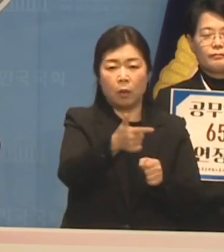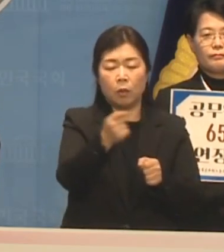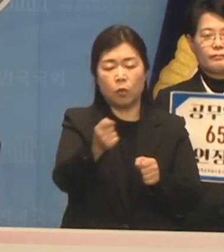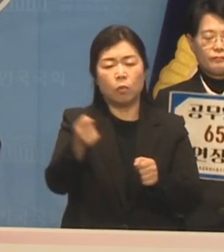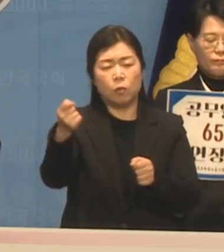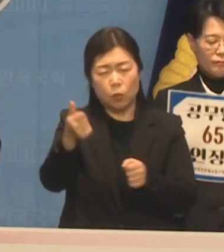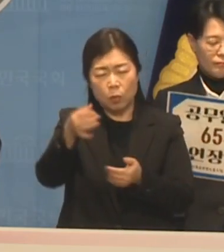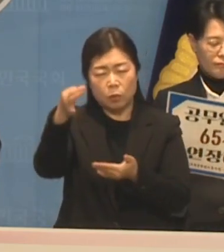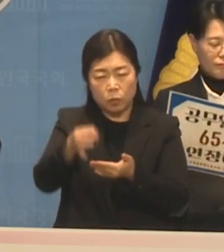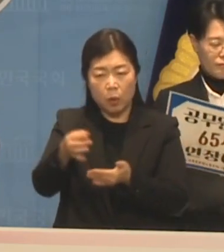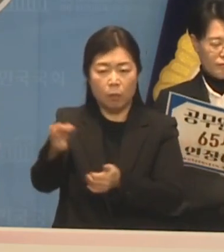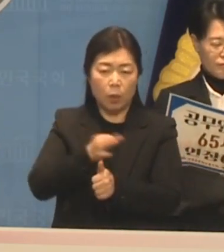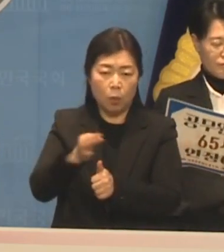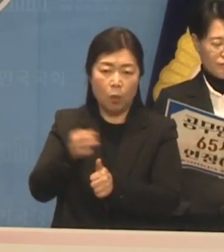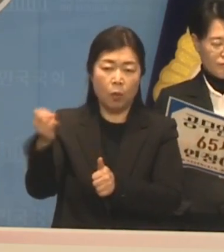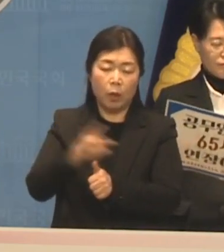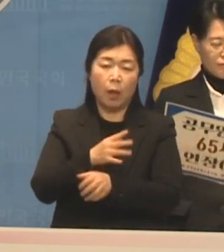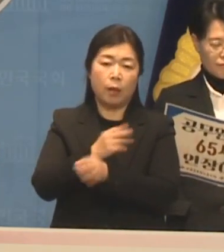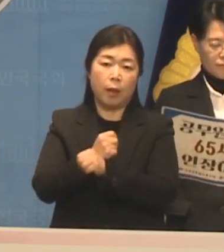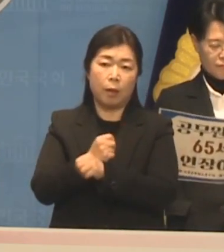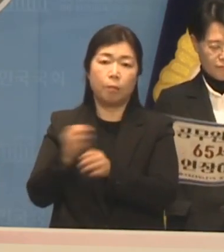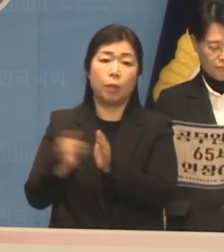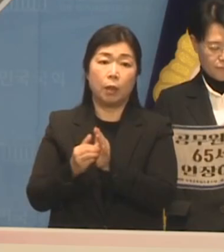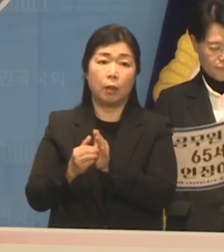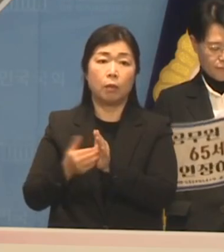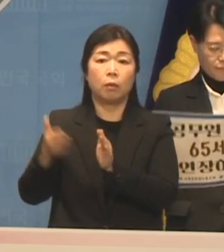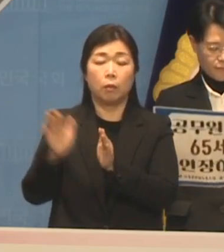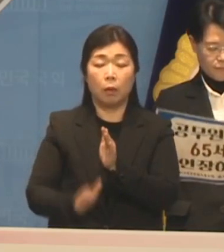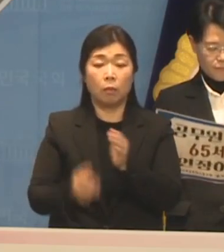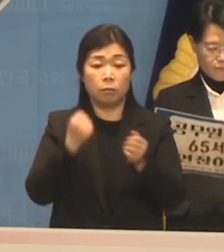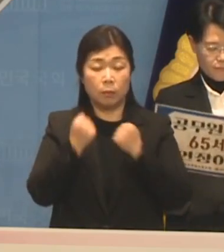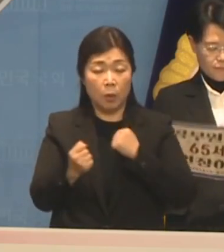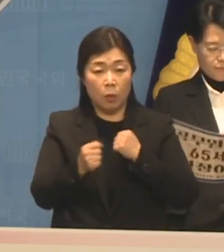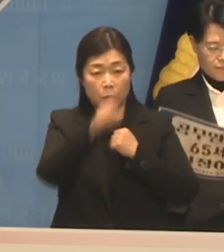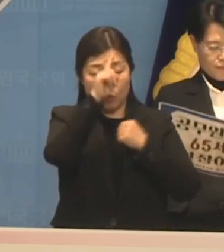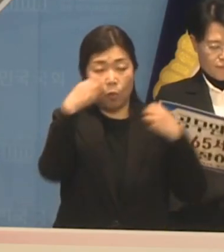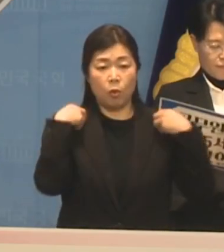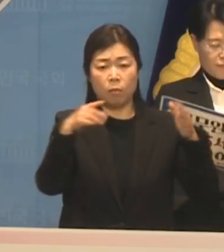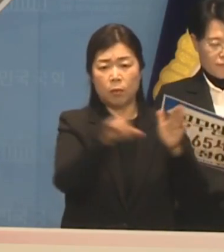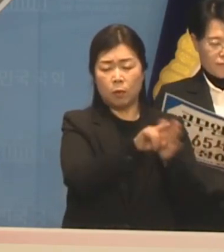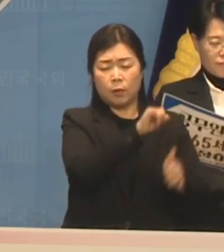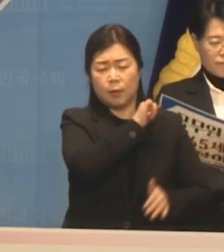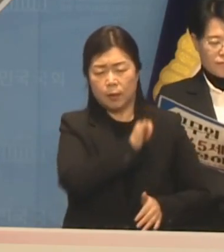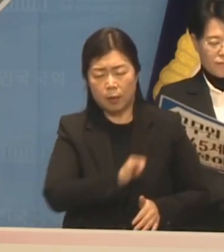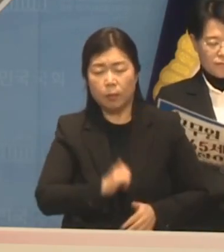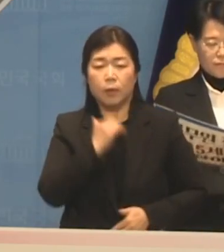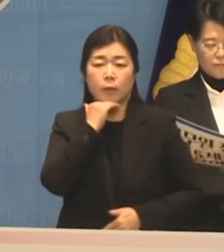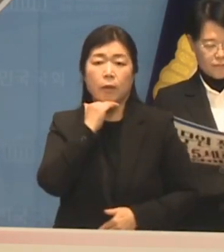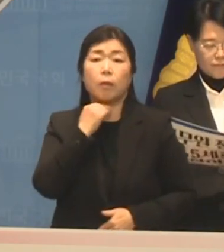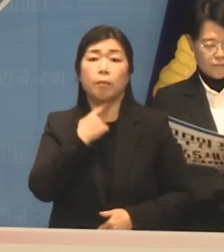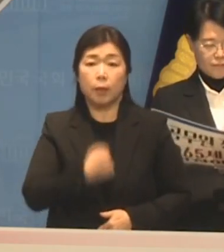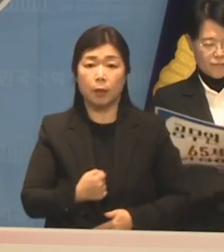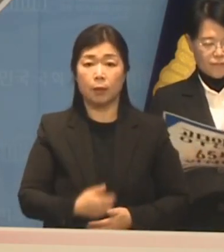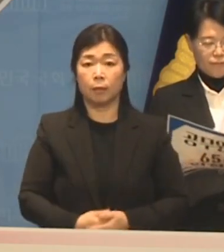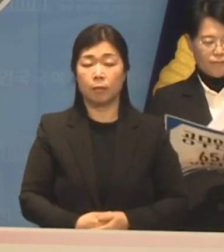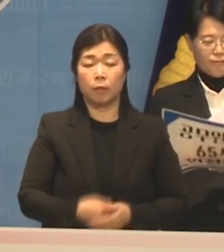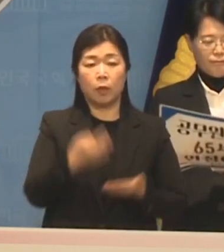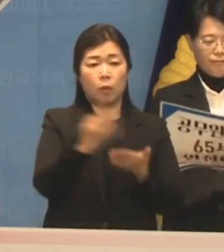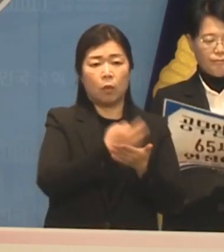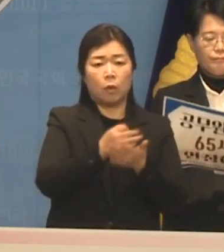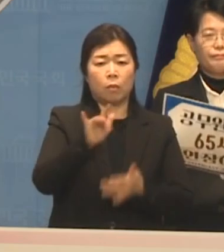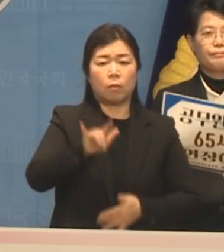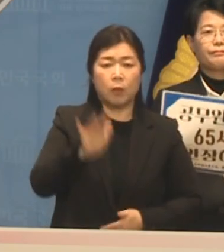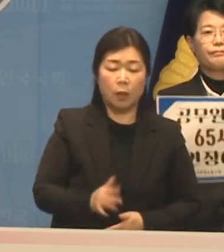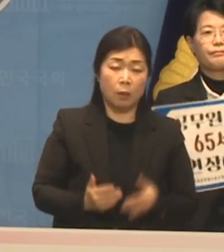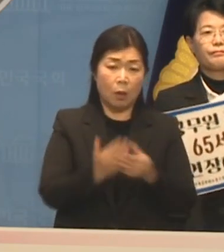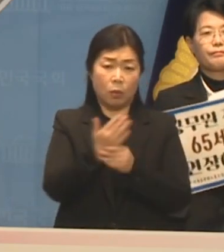계약이었다. 그럼에도 불구하고 공무원 노동자들은 정부를 믿고 참고 기다려왔다. 소득 공백이